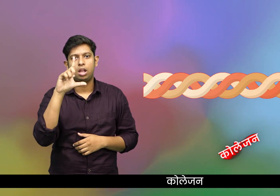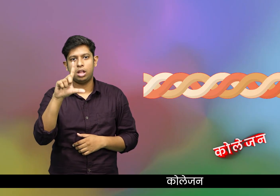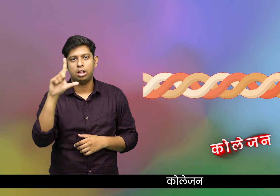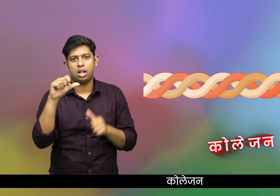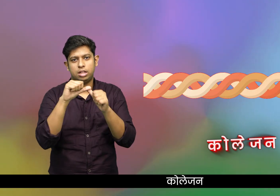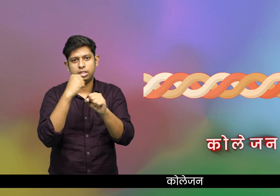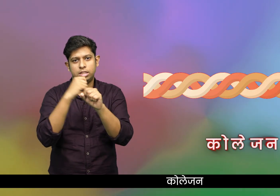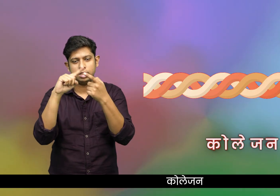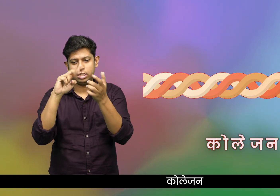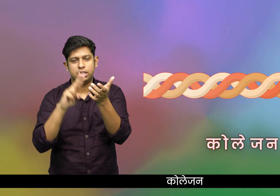कोलेजन.